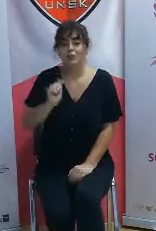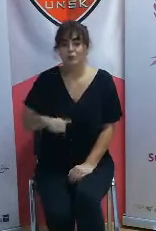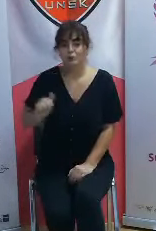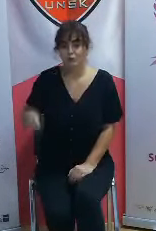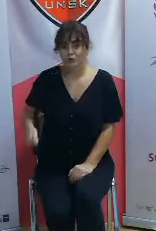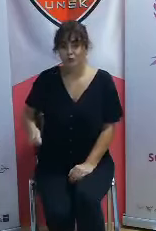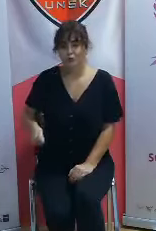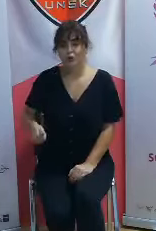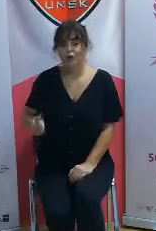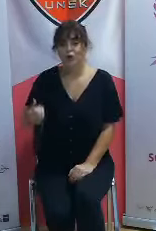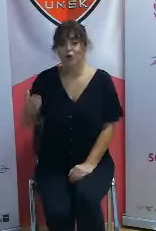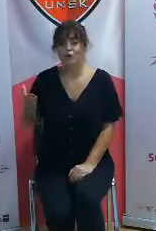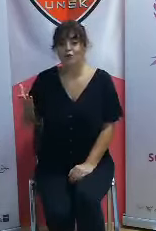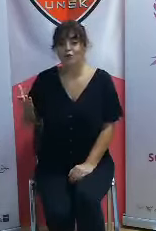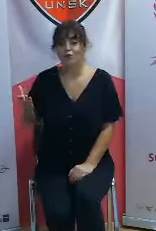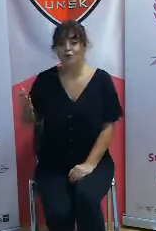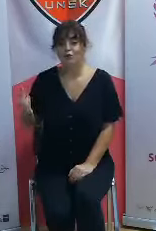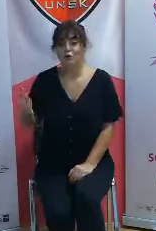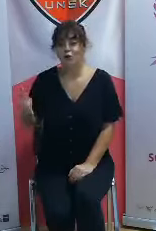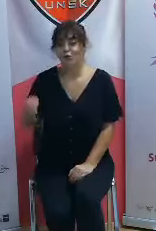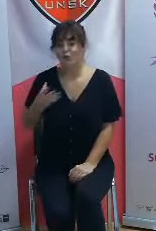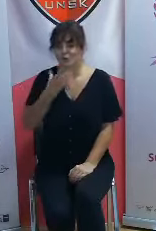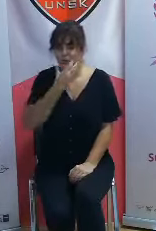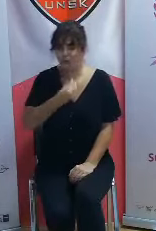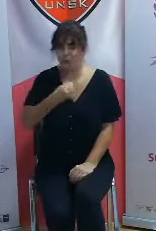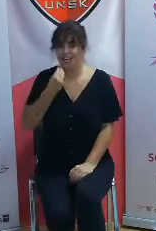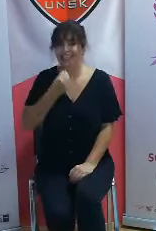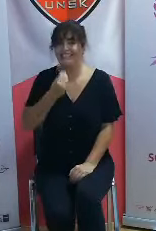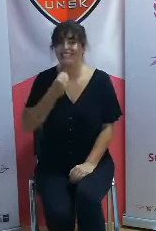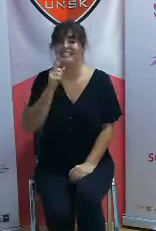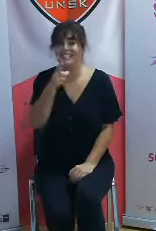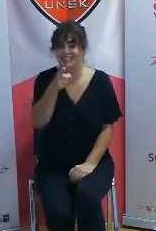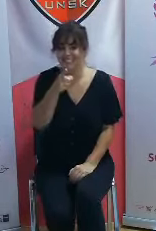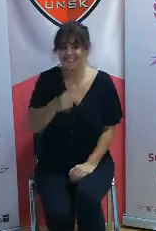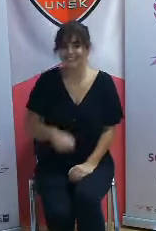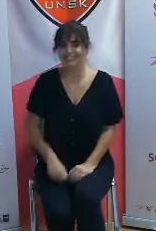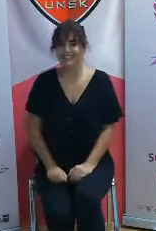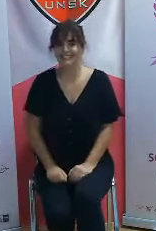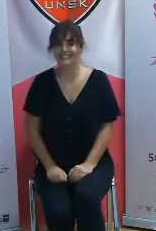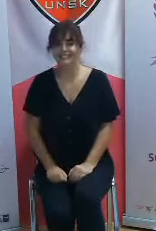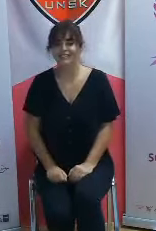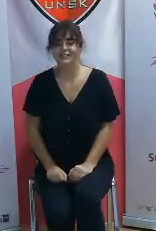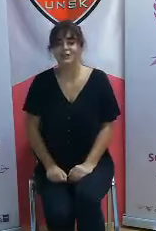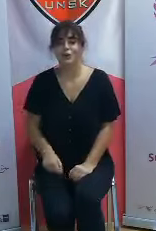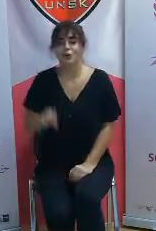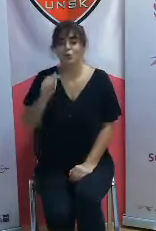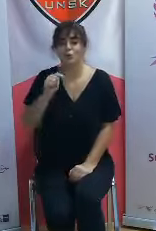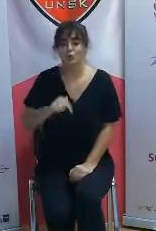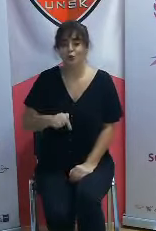Bugün çok güzelsin. bu